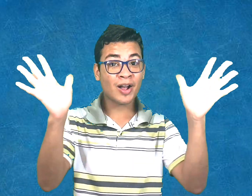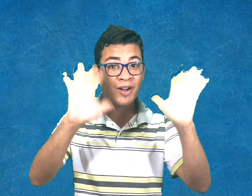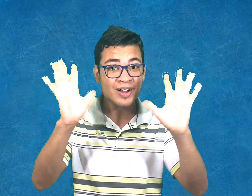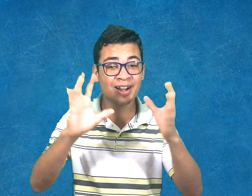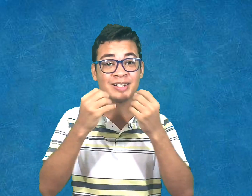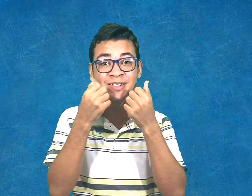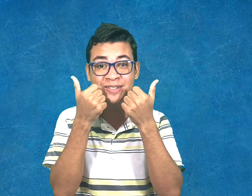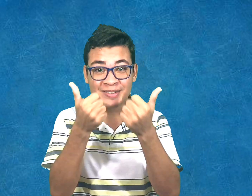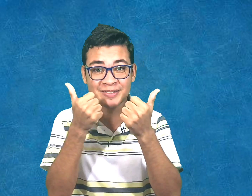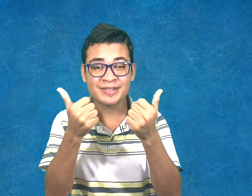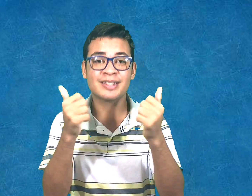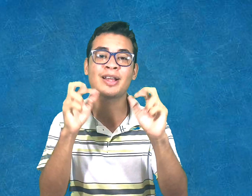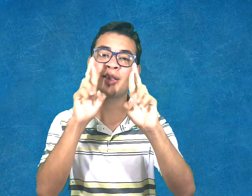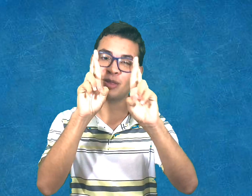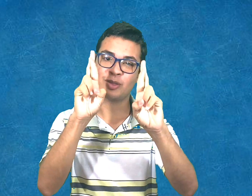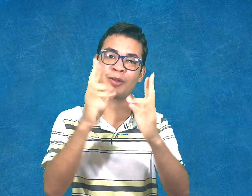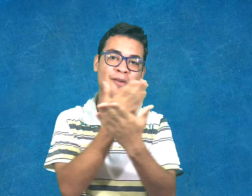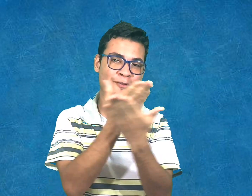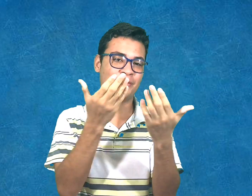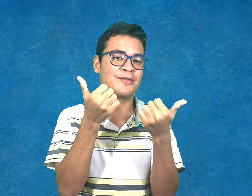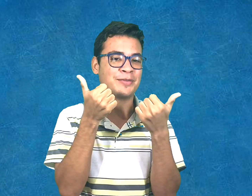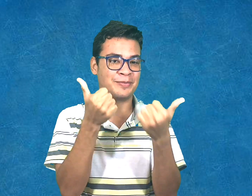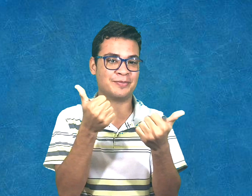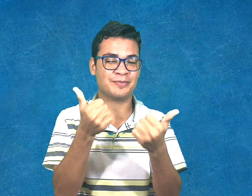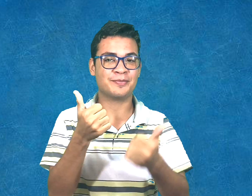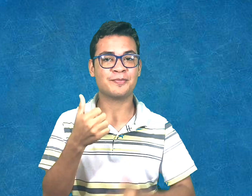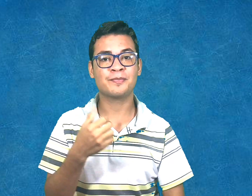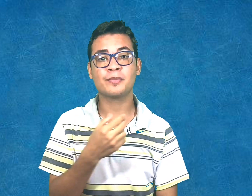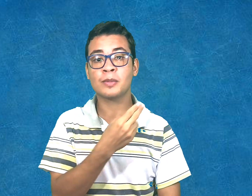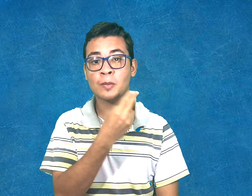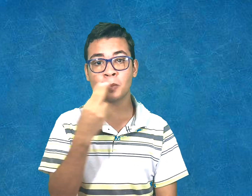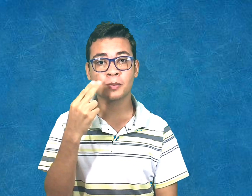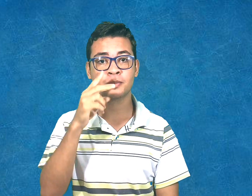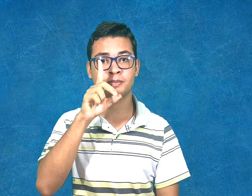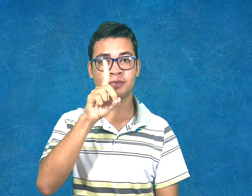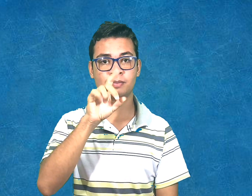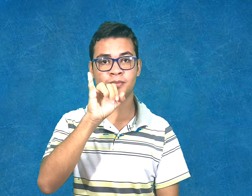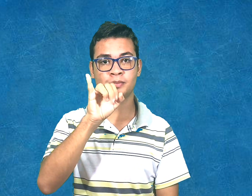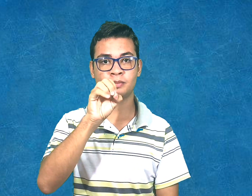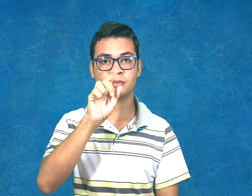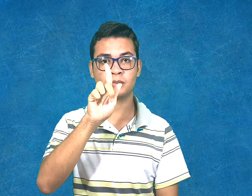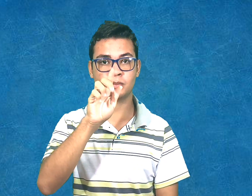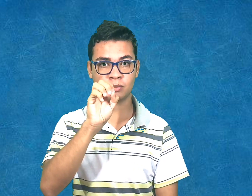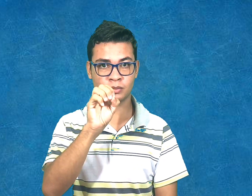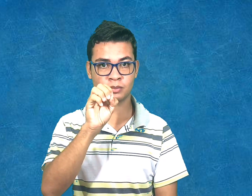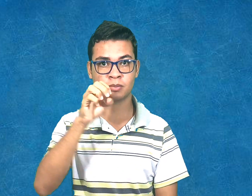Olá, tudo bem? Tomara que esteja bem. Eu me chamo Diogo Marques